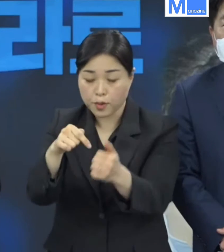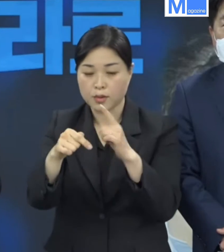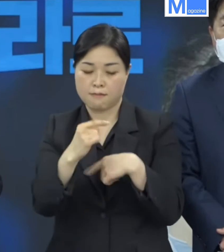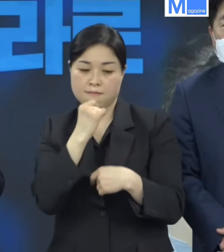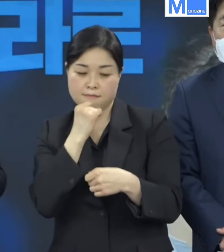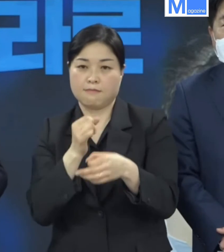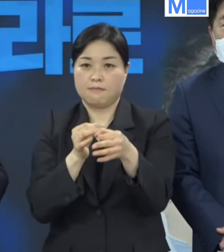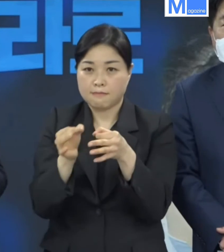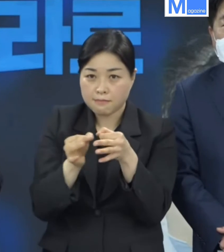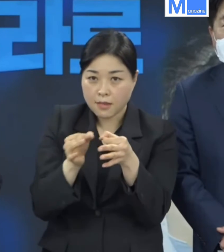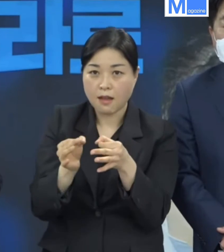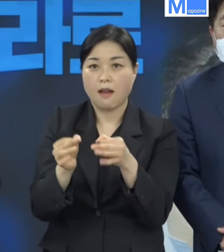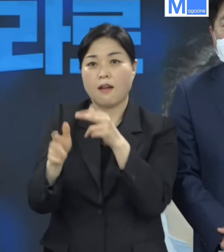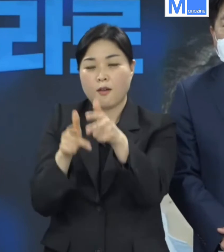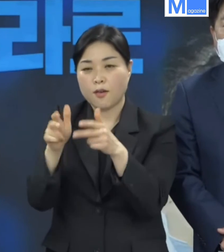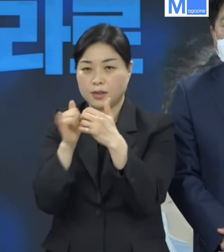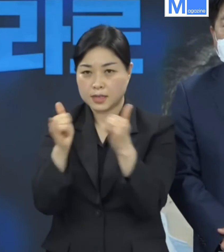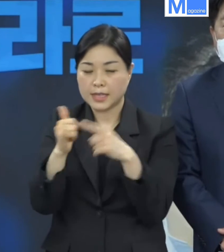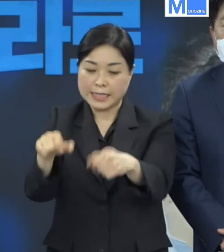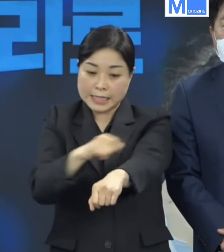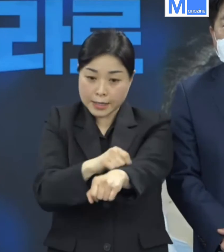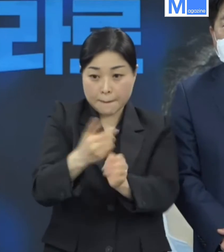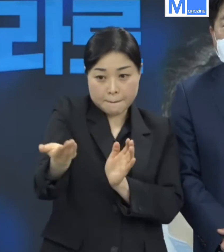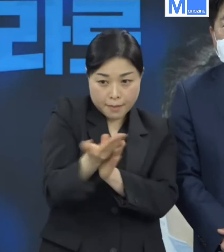자영업 특화 교육을 지원하겠습니다.